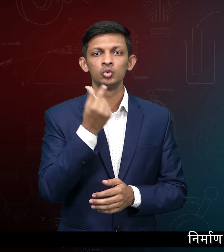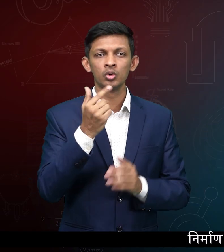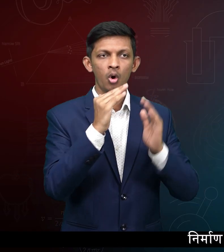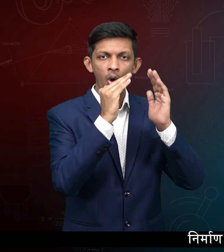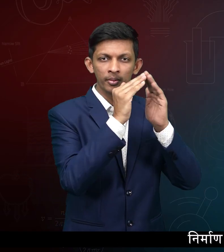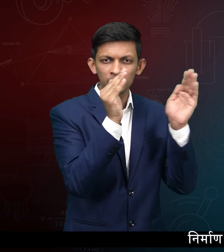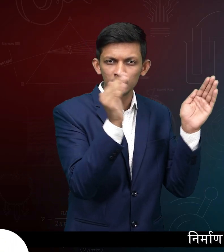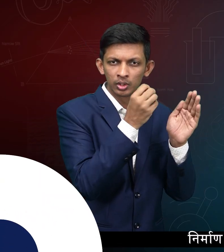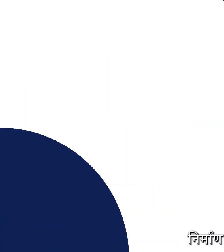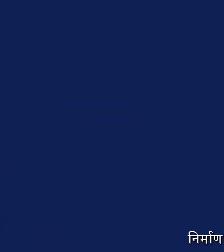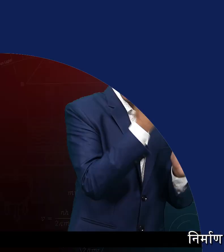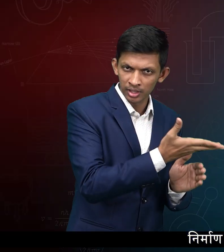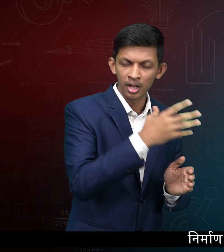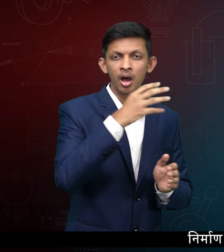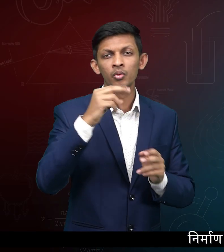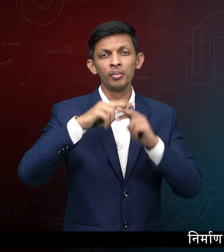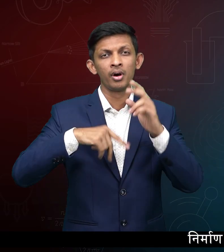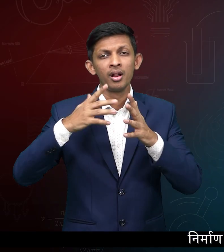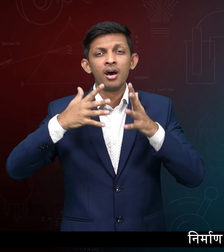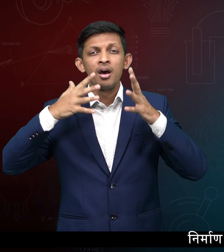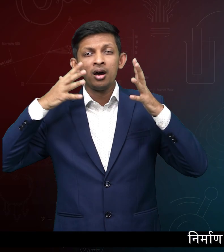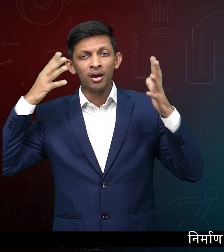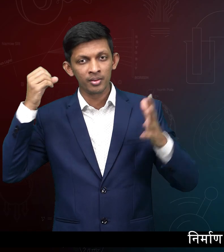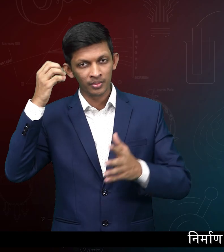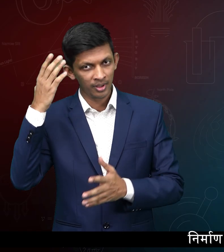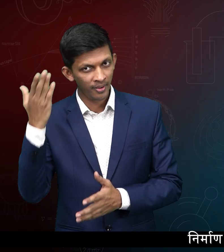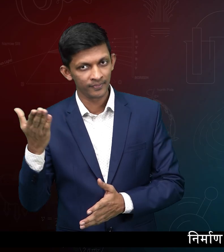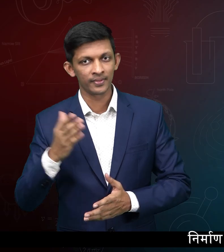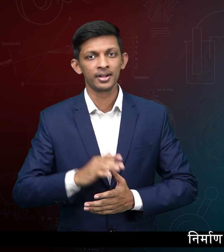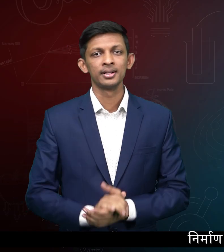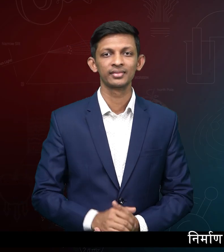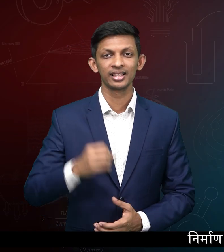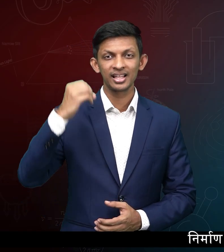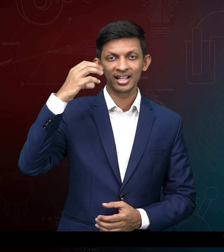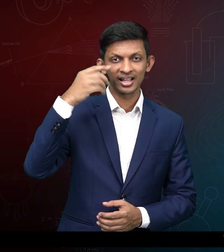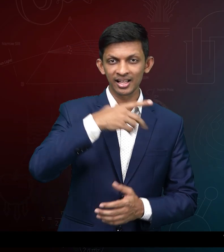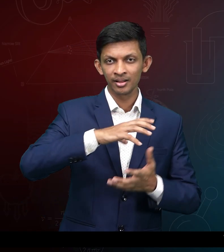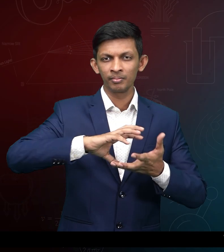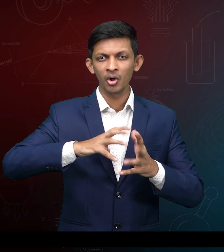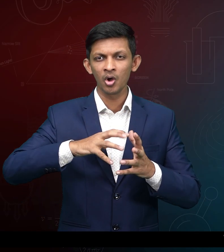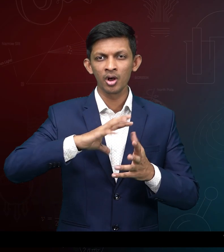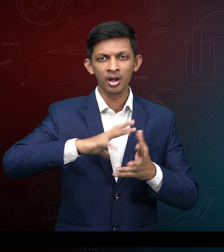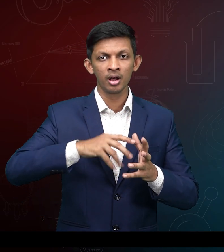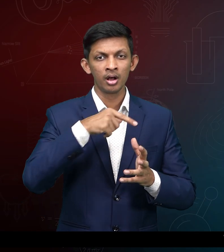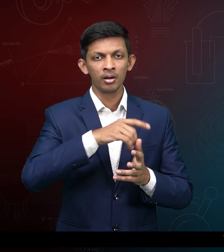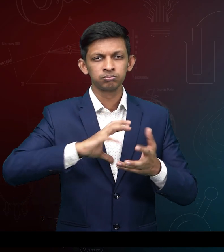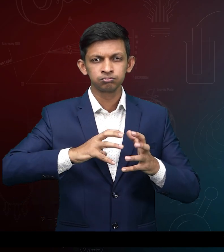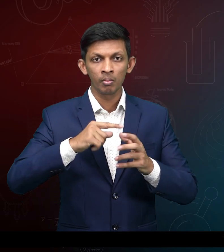निर्माण करण्यासाठी वापरला जातो. विद्युत जनित्रामध्ये